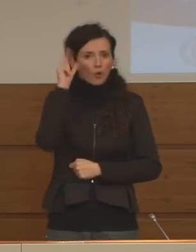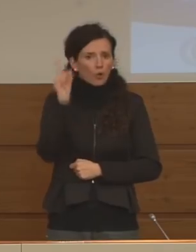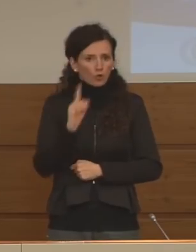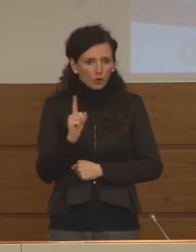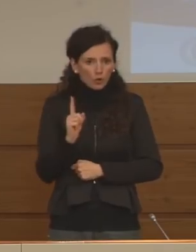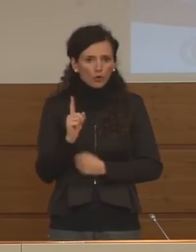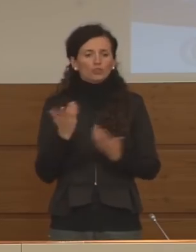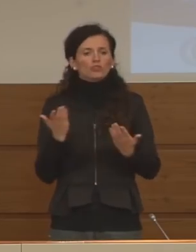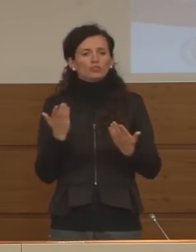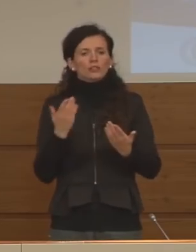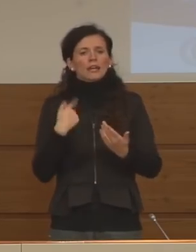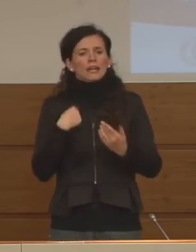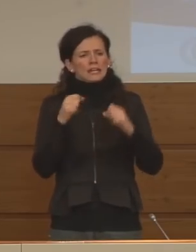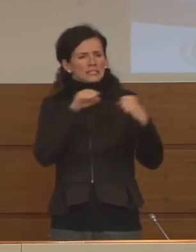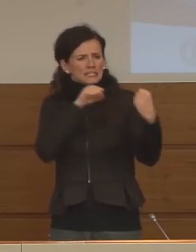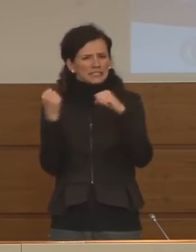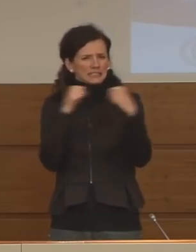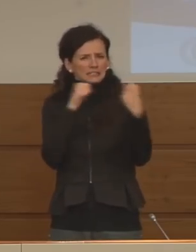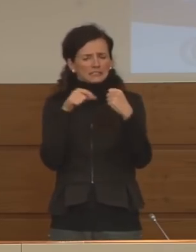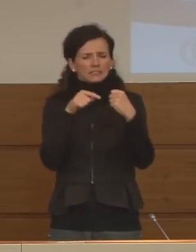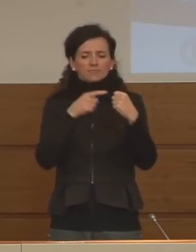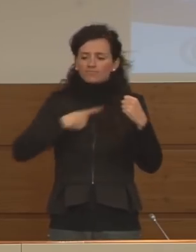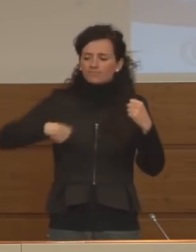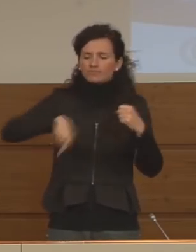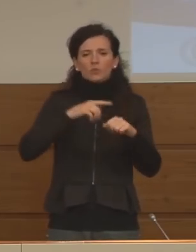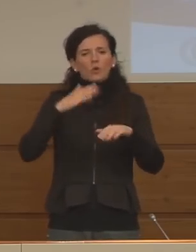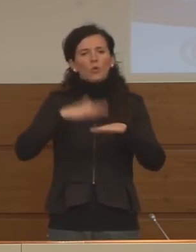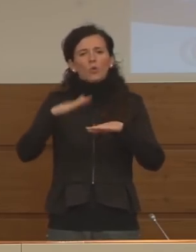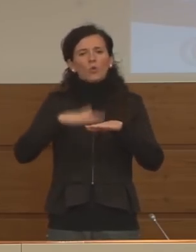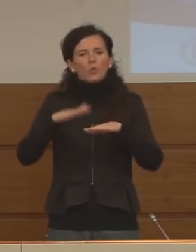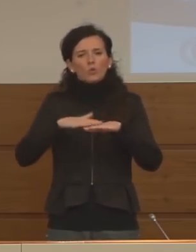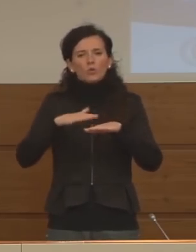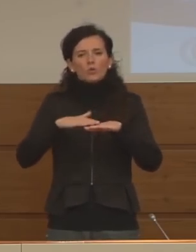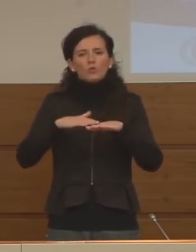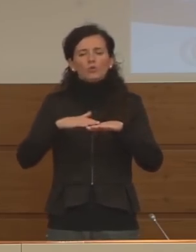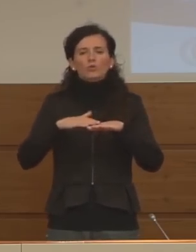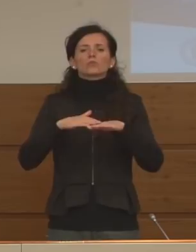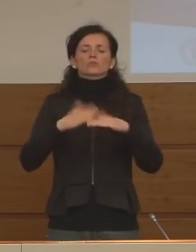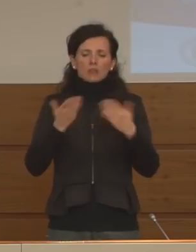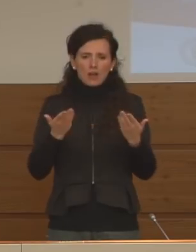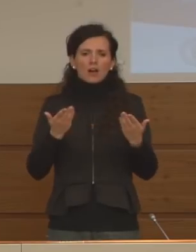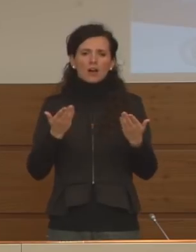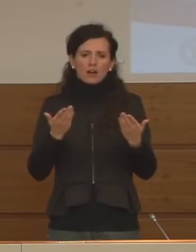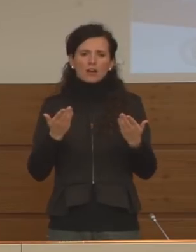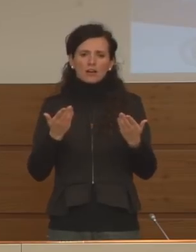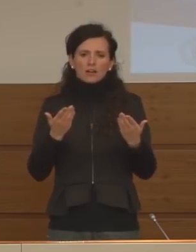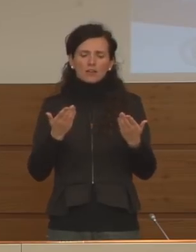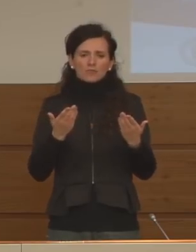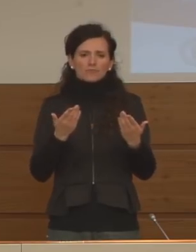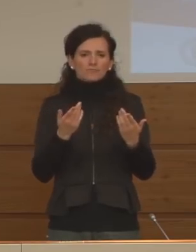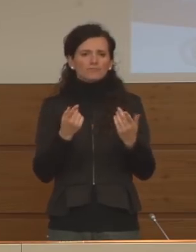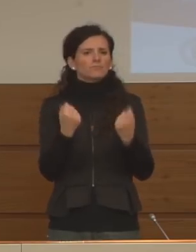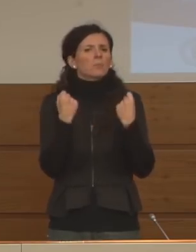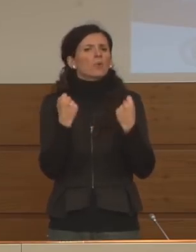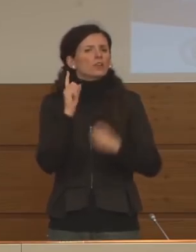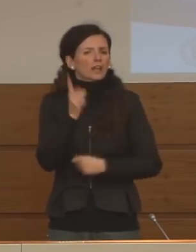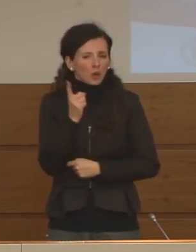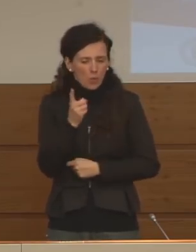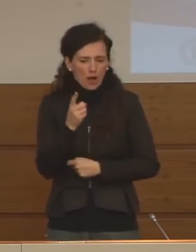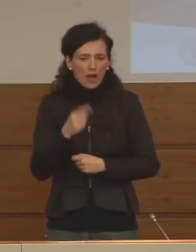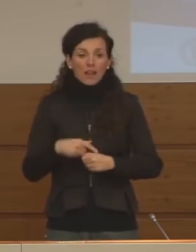sconfiggerlo dobbiamo utilizzare tutte le tre armi di cui disponiamo la prima